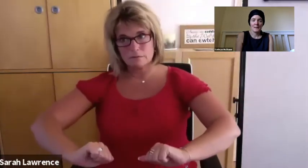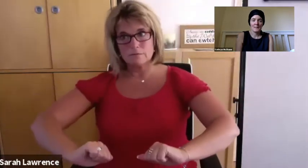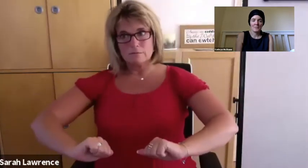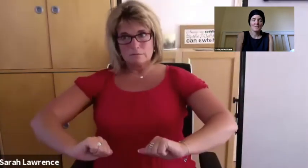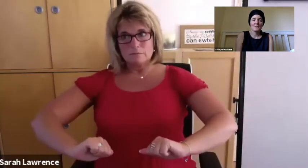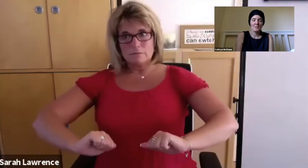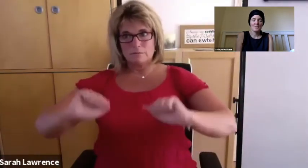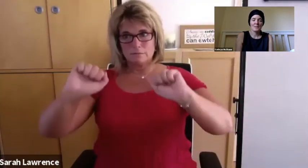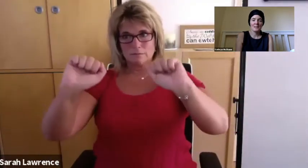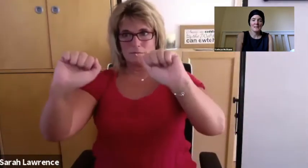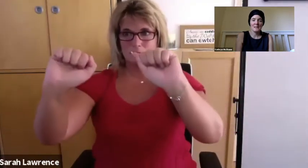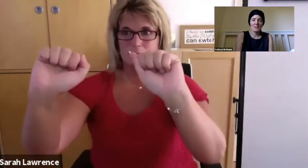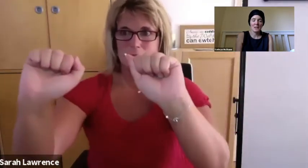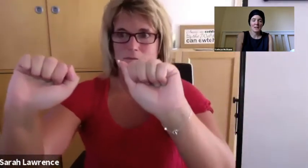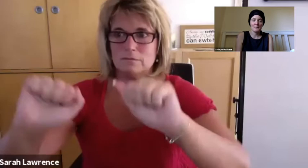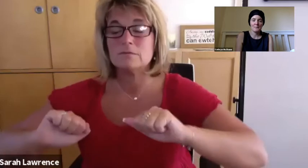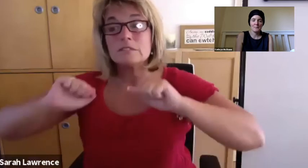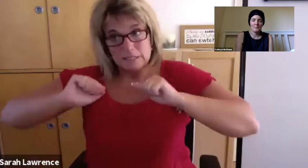Eto, defnyddio'r un siap.